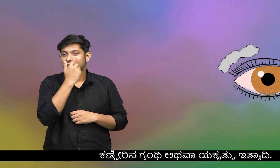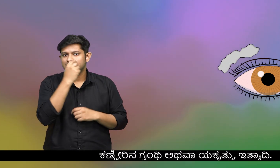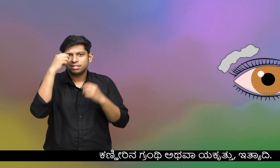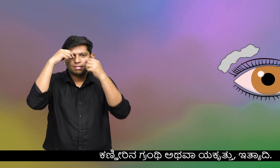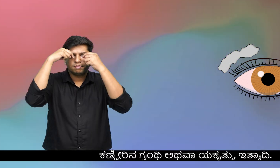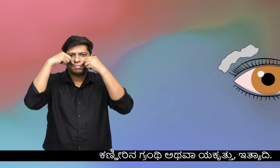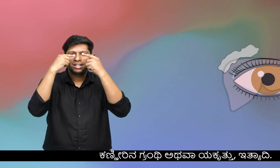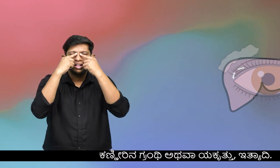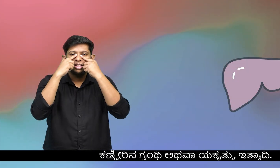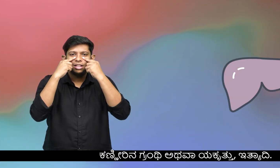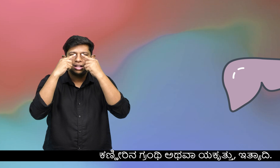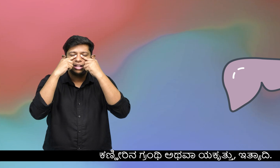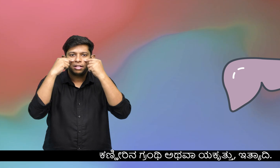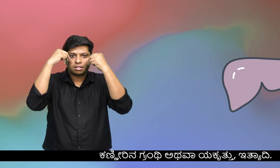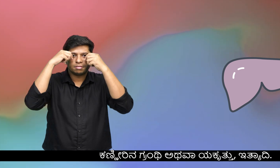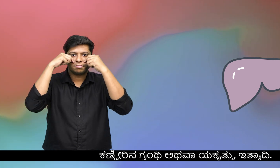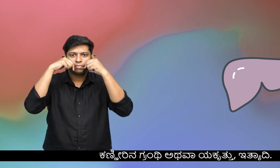ಕಣ್ಣೀರಿನ ಗ್ರಂಥಿ ಅಥವಾ